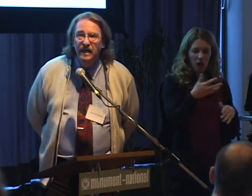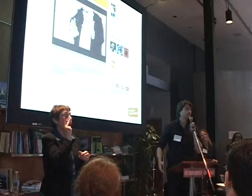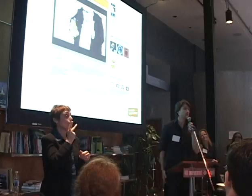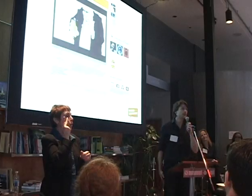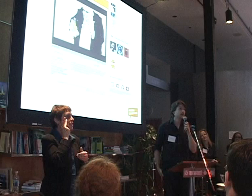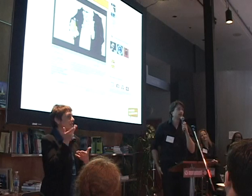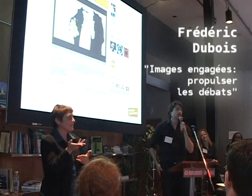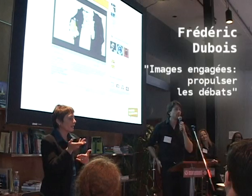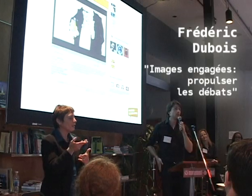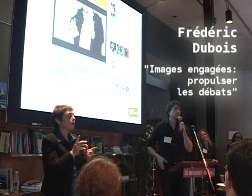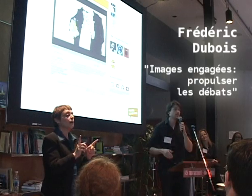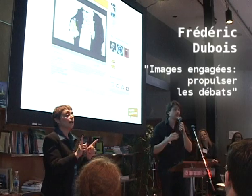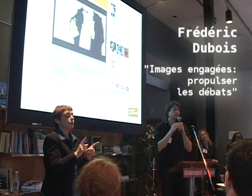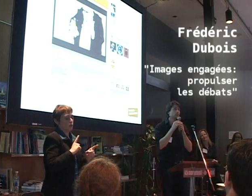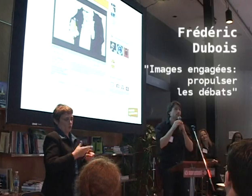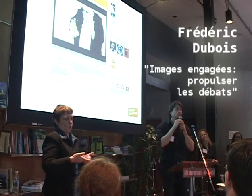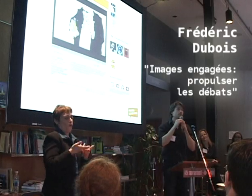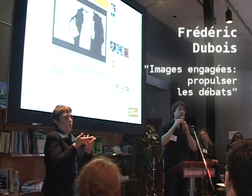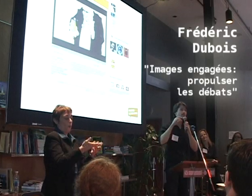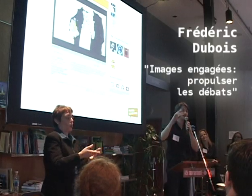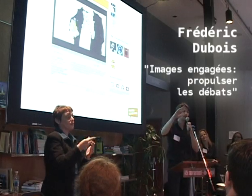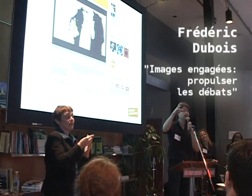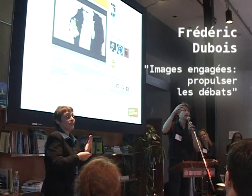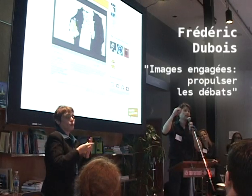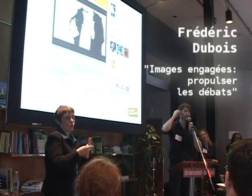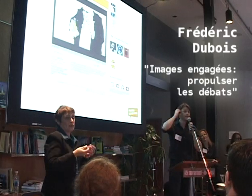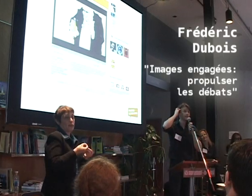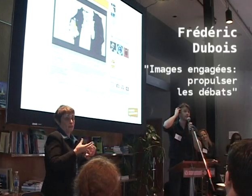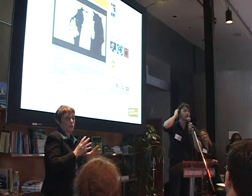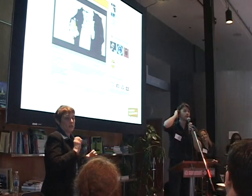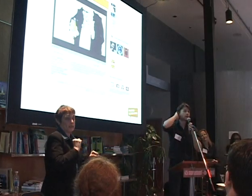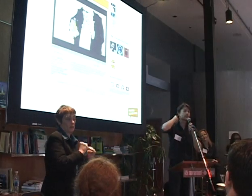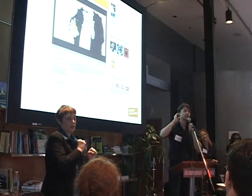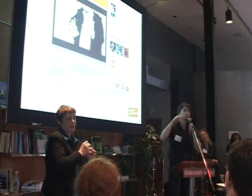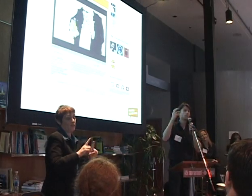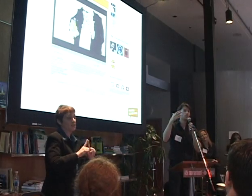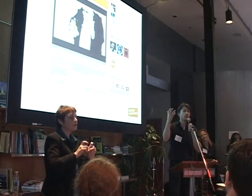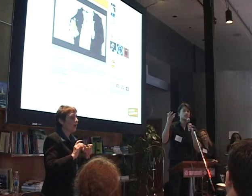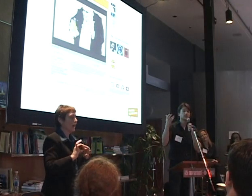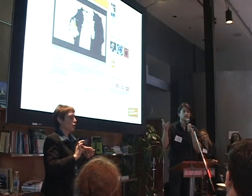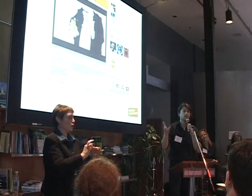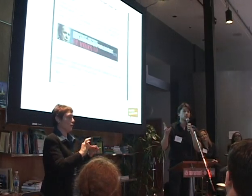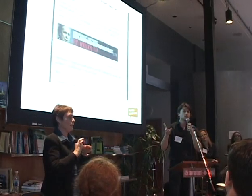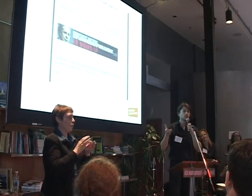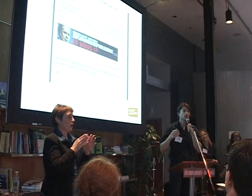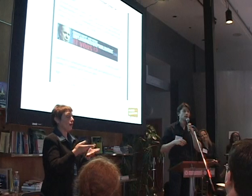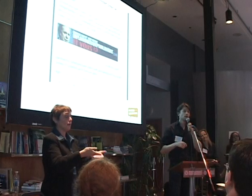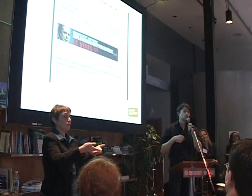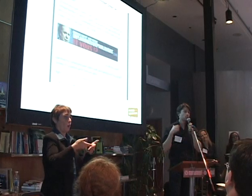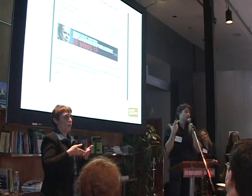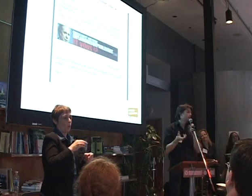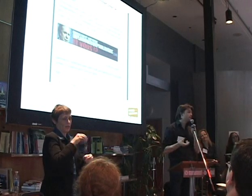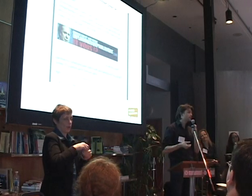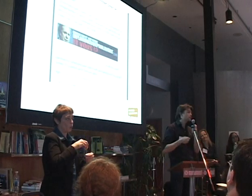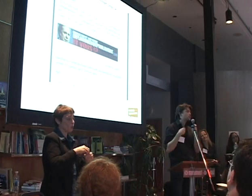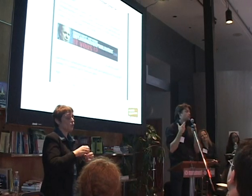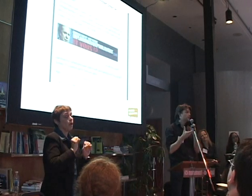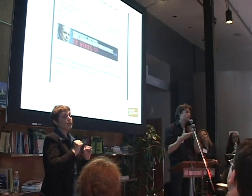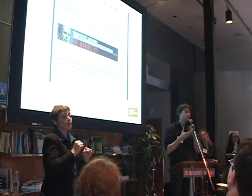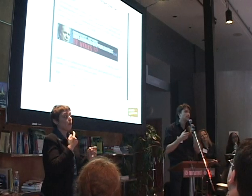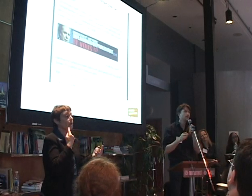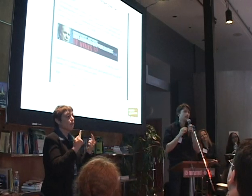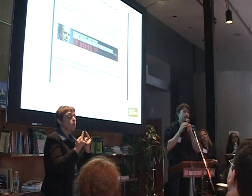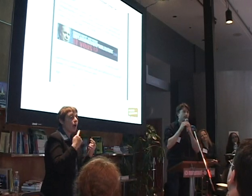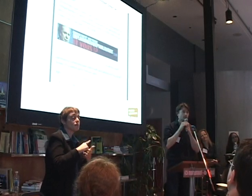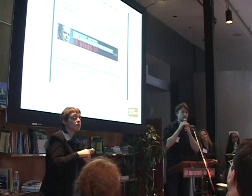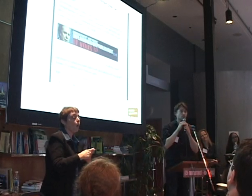sondé. On va proposer des dossiers multimédia avec un ensemble de collaborateurs qui nous propose des contenus, soit de l'animation, soit